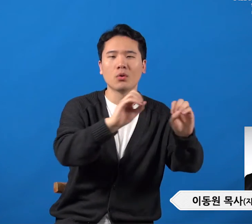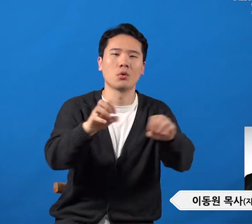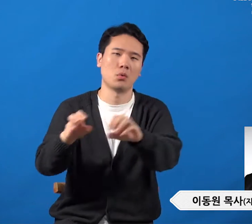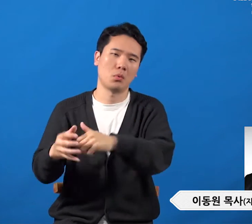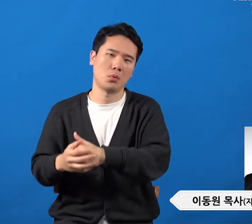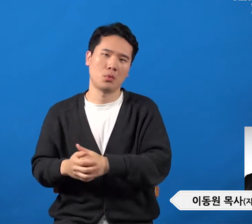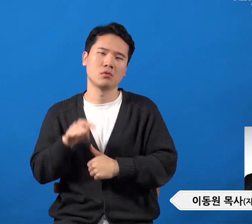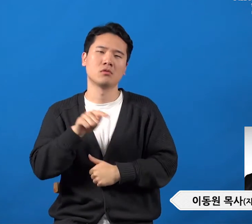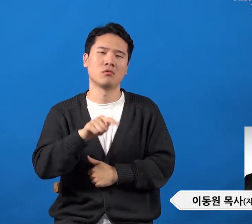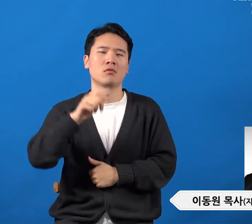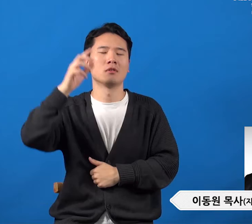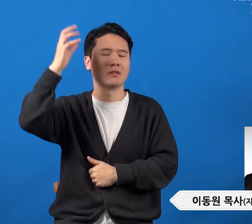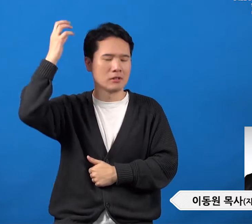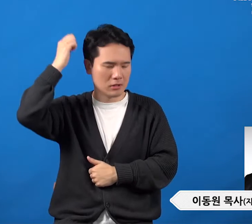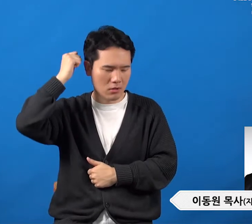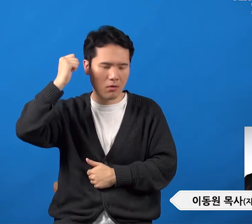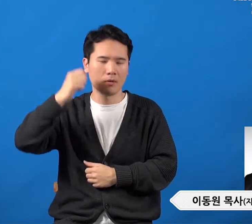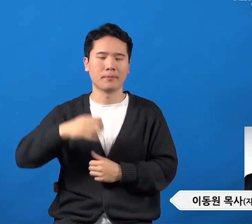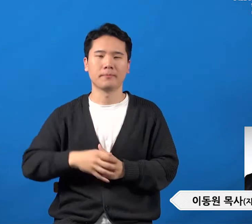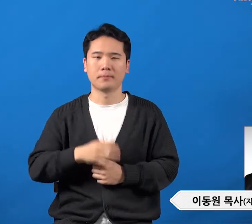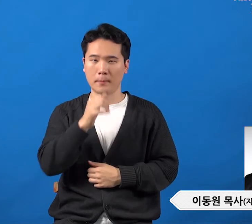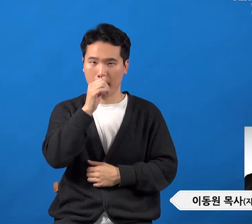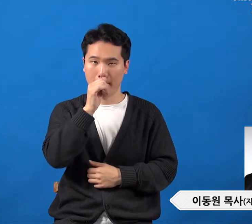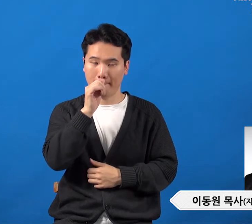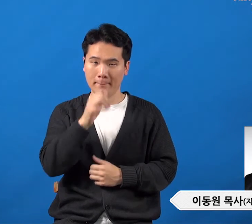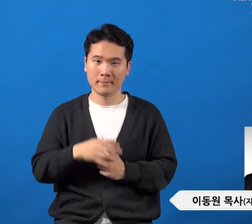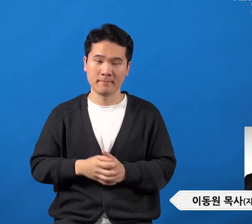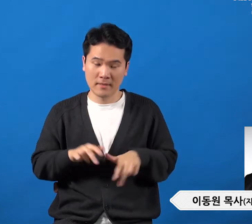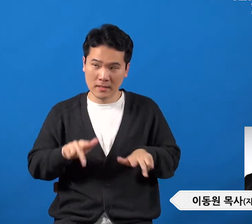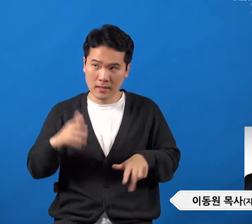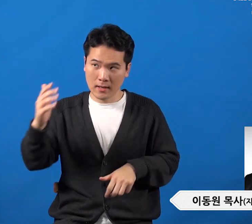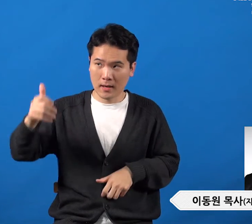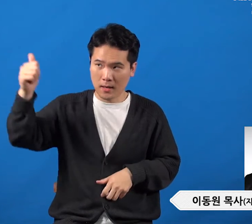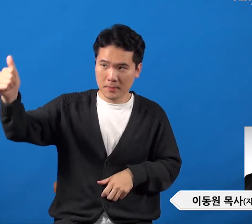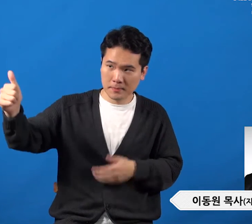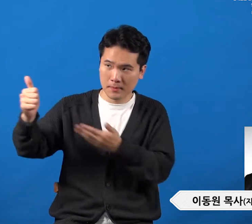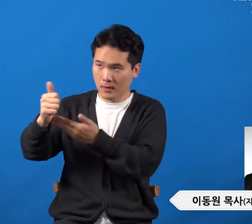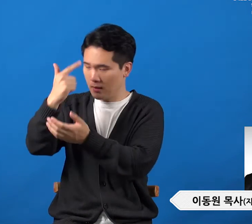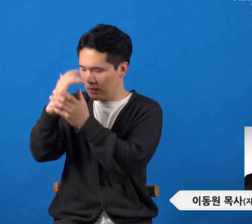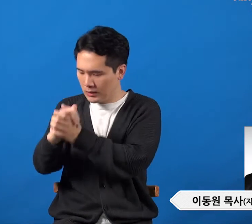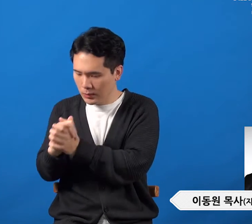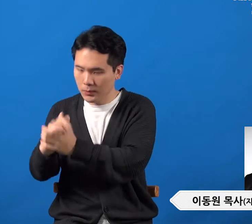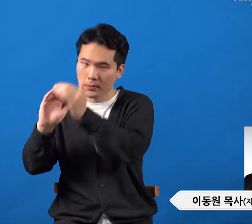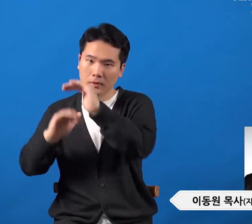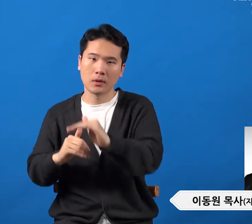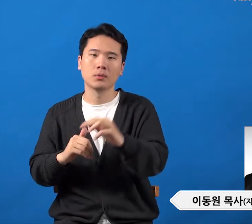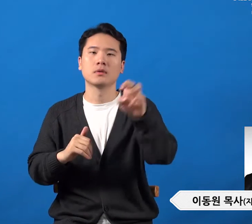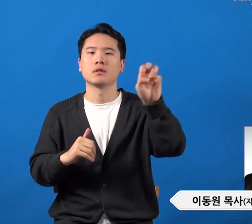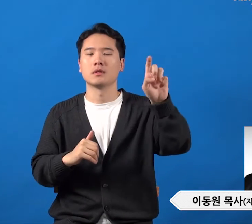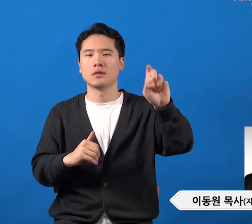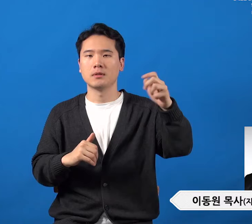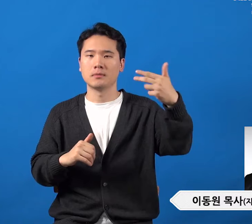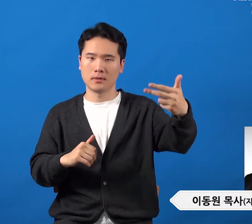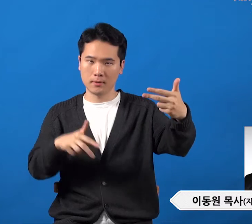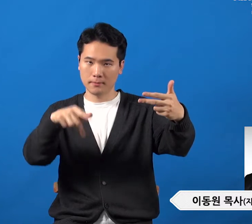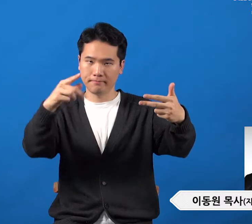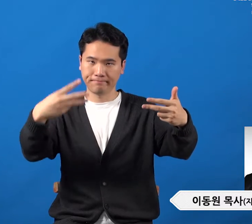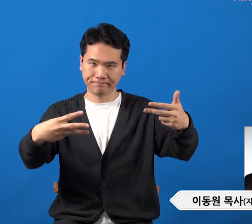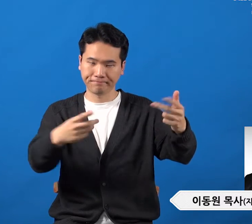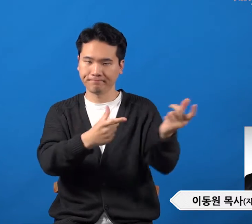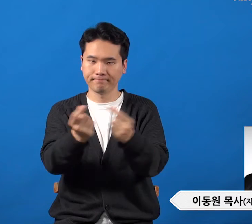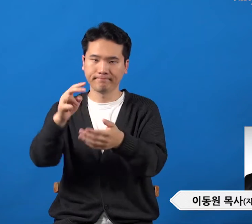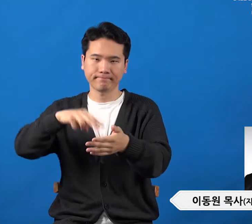그걸 생각합니다. 자, 그리고 이제 하나님 앞에 이렇게 기도합니다. 17절입니다. 본문의